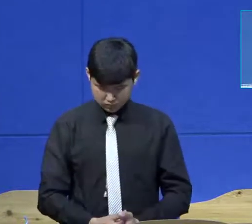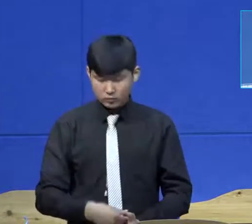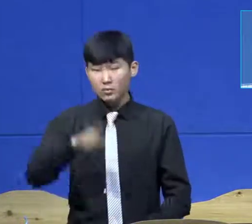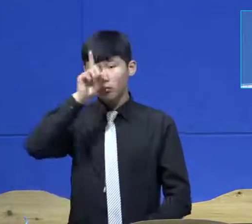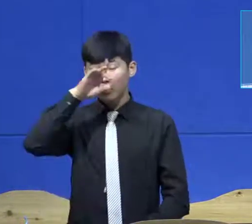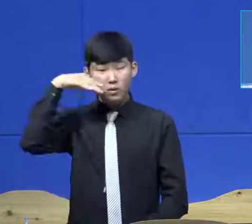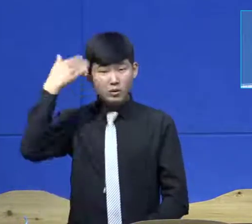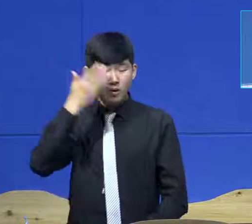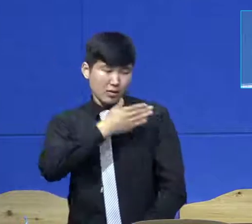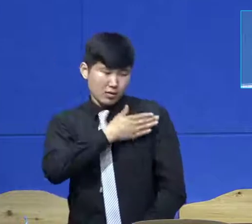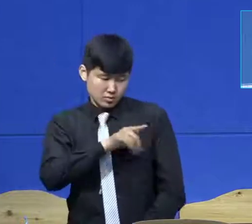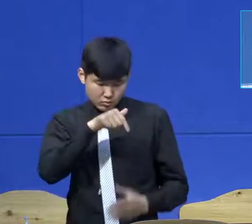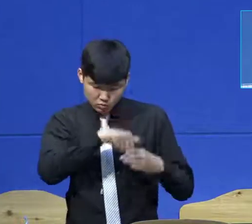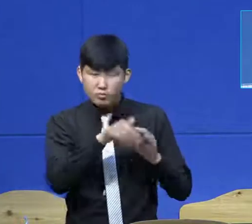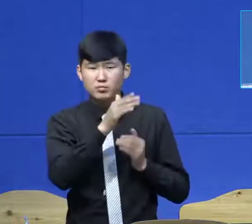Бурхан я хайр энд байна.